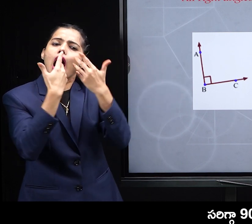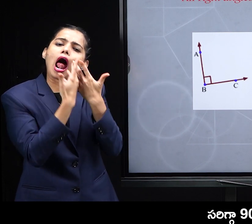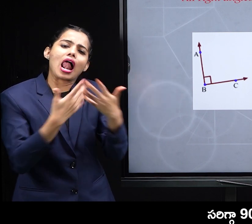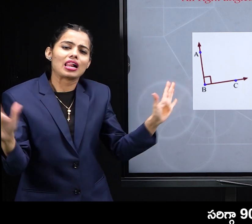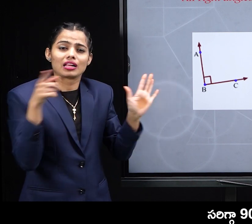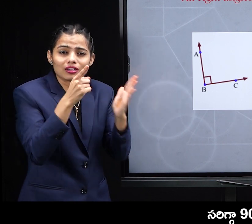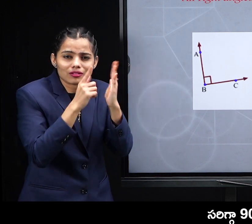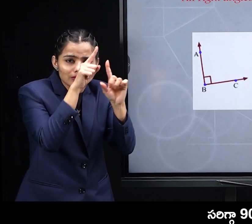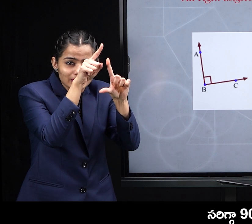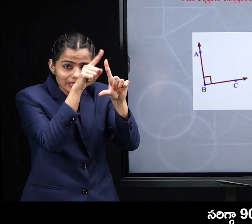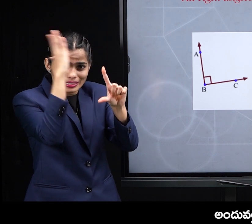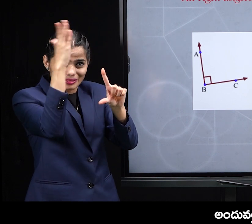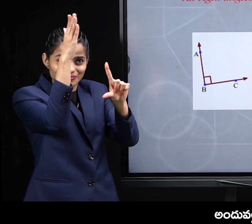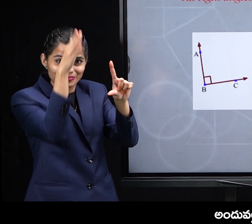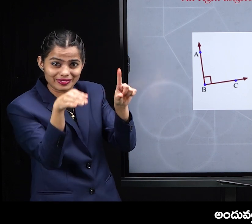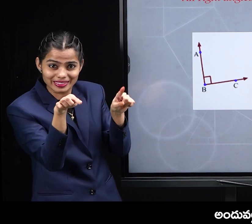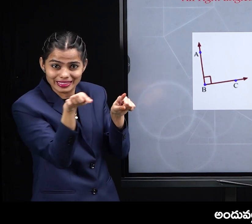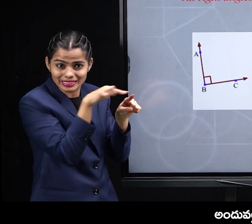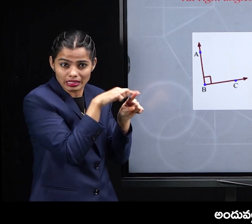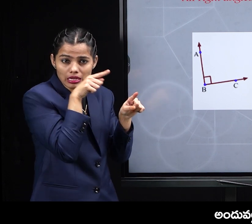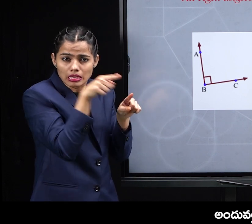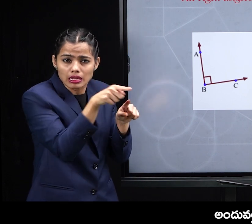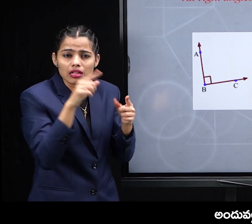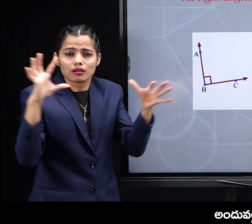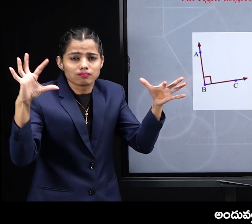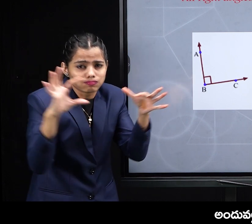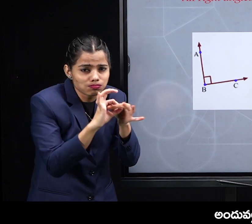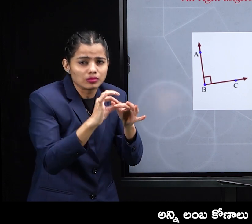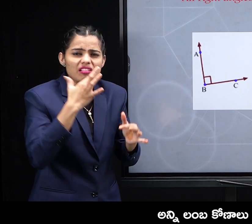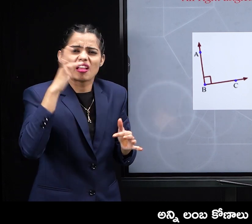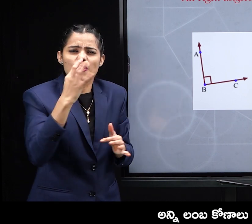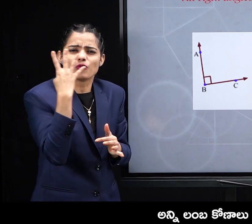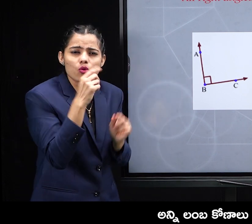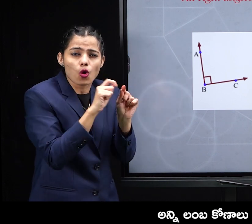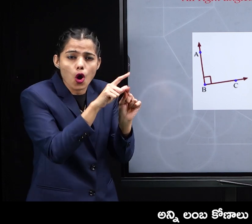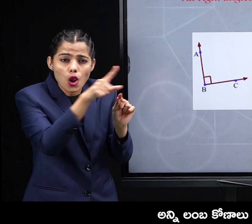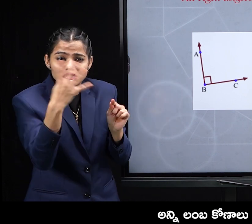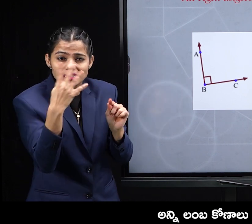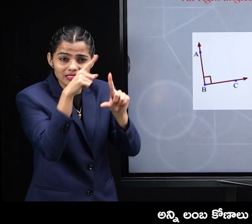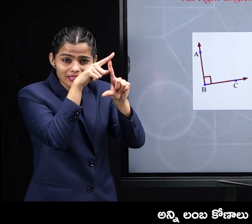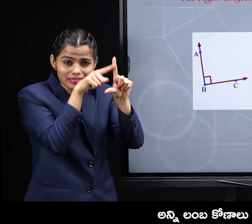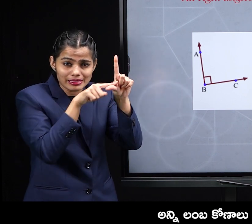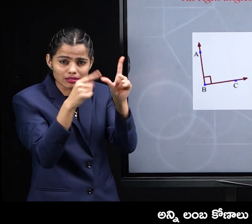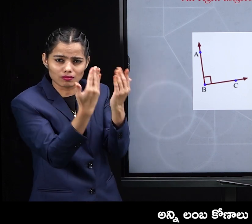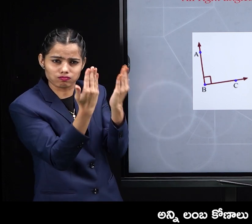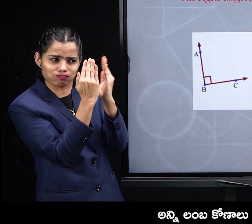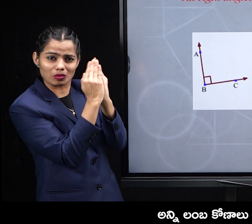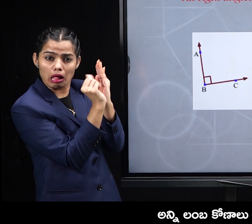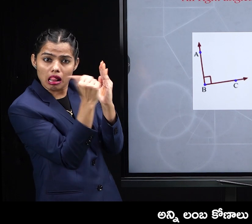லம்பகோணம் கொலதா. அந்து வல்ல போஸ்டிலேட் நாலுகு பரகாரம் அன்னி லம்பகோணாலு, ஒகதானிதோ ஒகட்டி